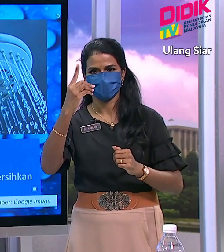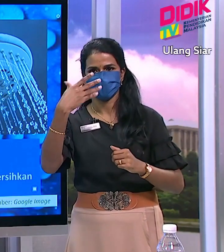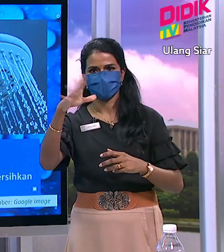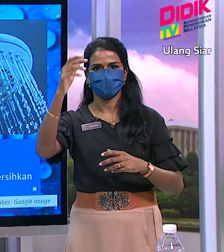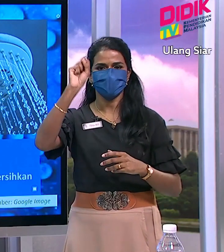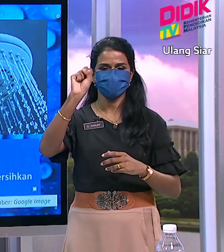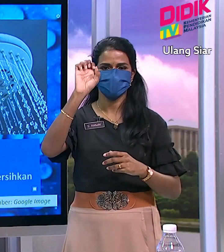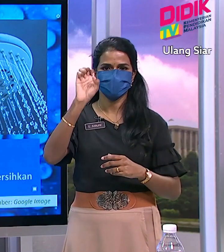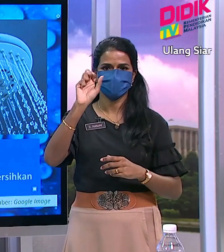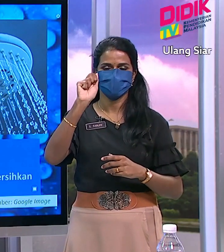Hand